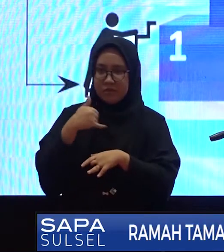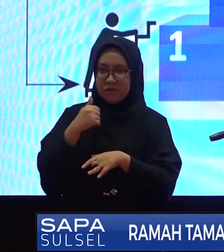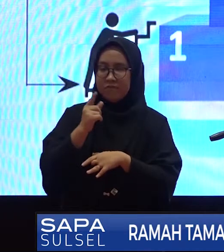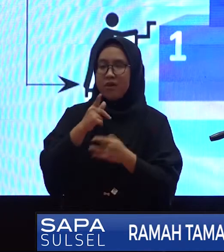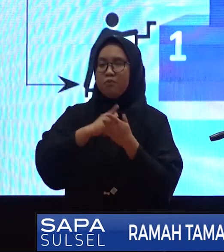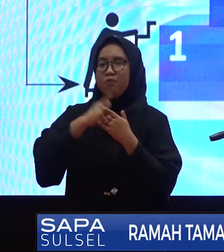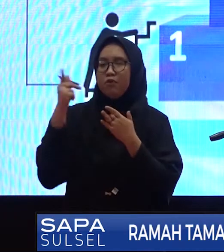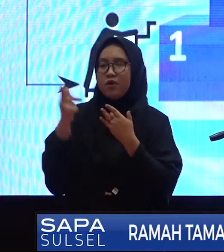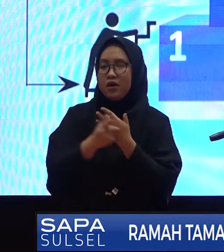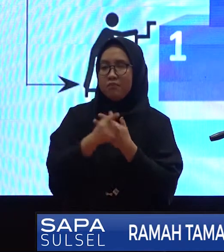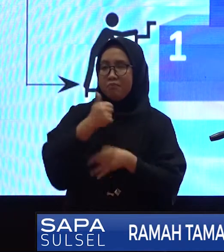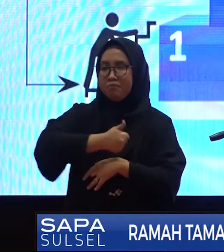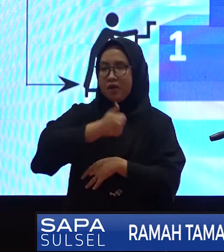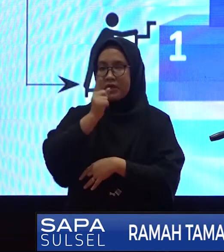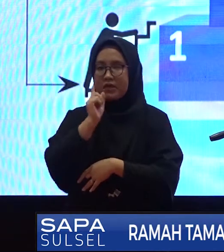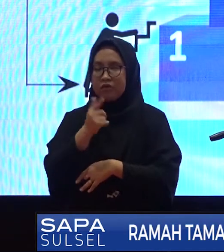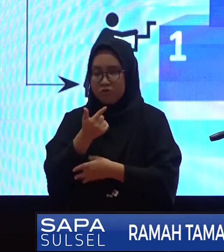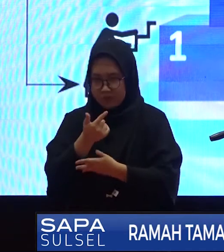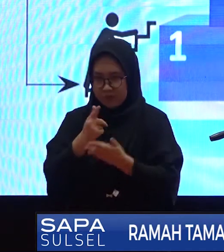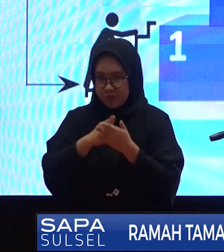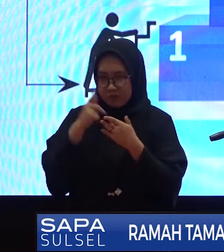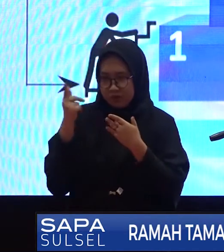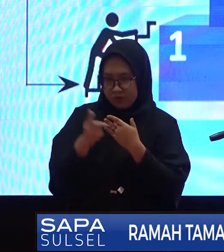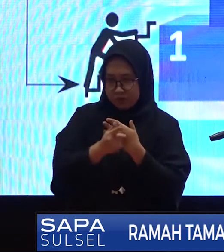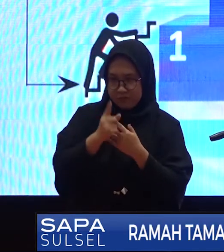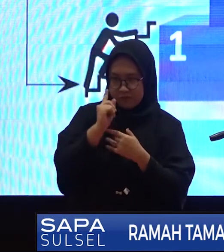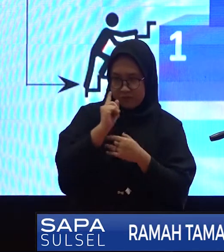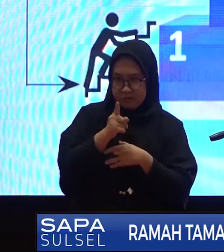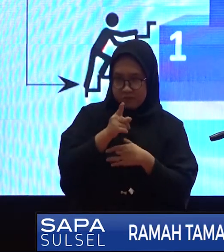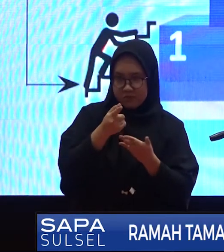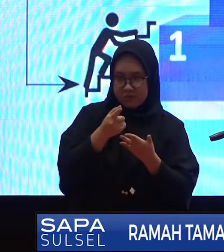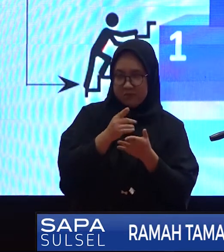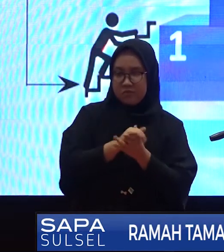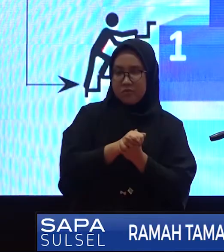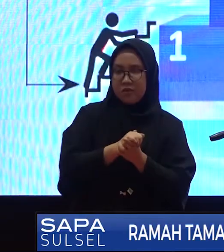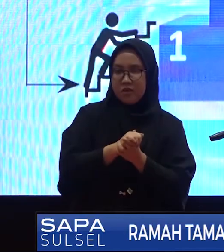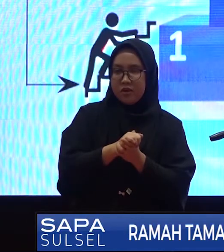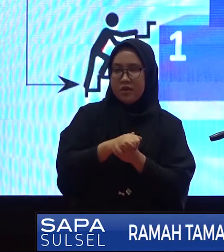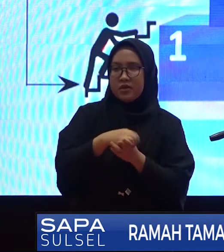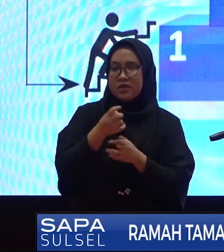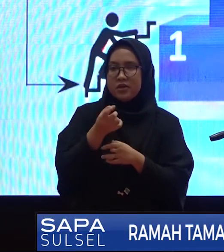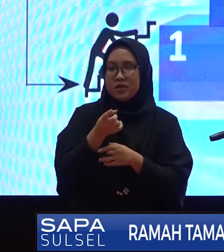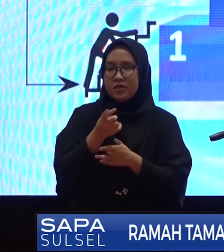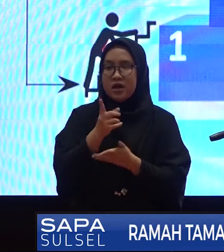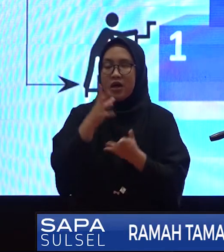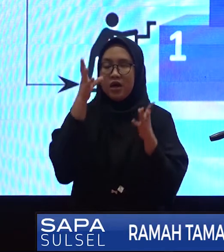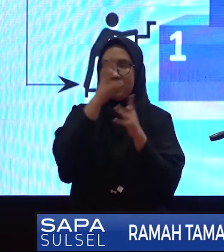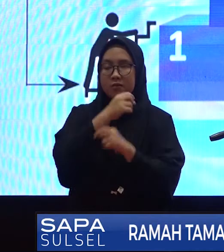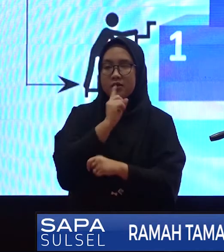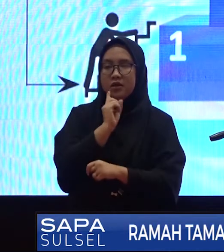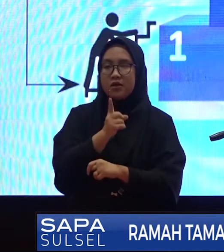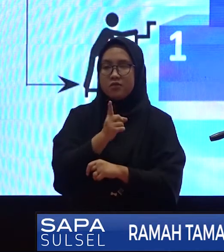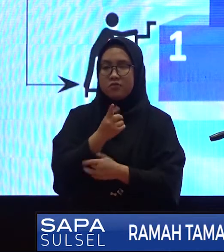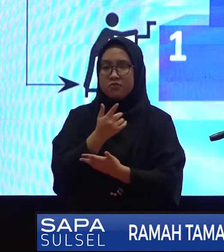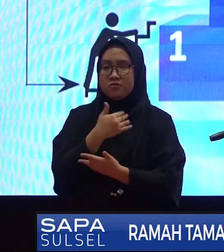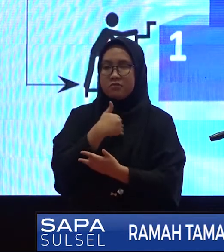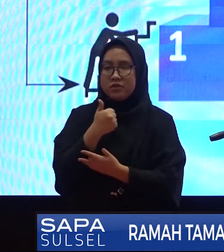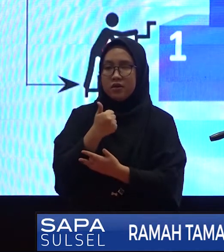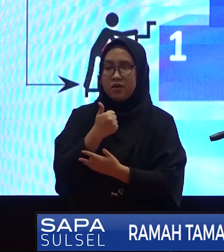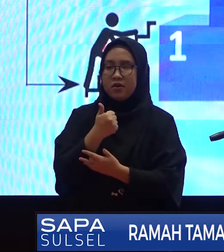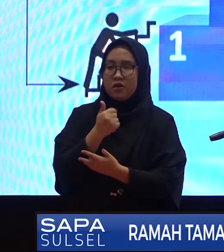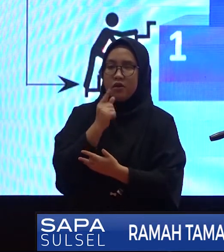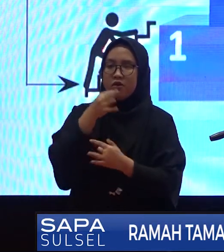program baik itu dalam kerangka pembinaan maupun penindakan sehingga diharapkan iklim investasi di